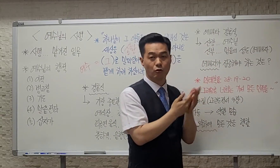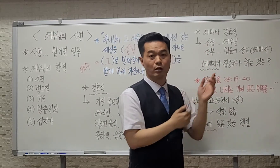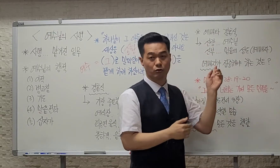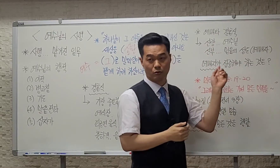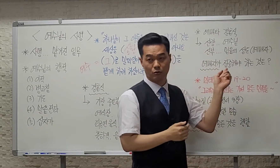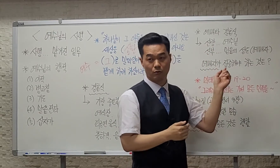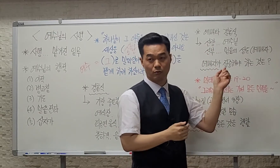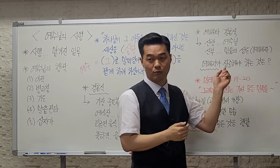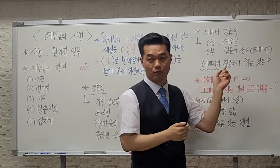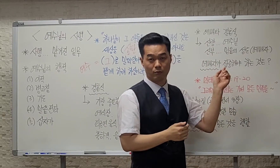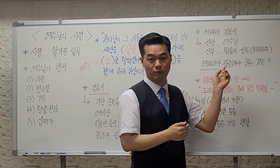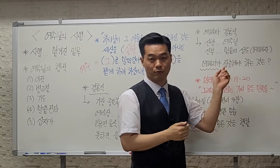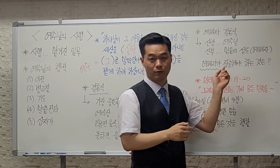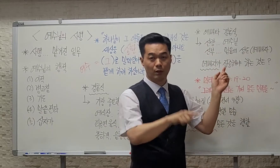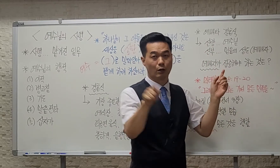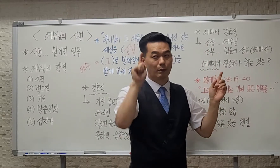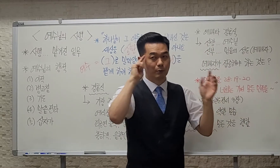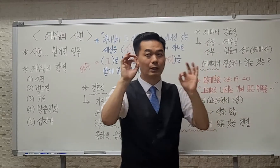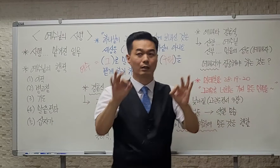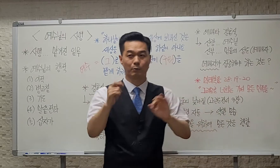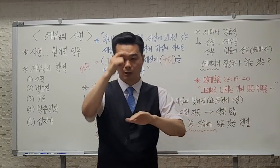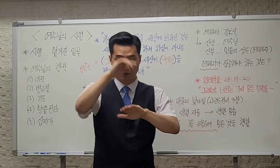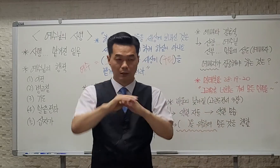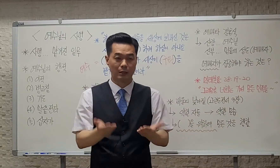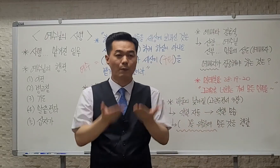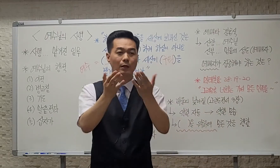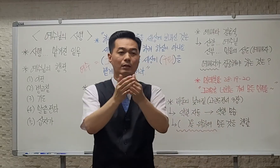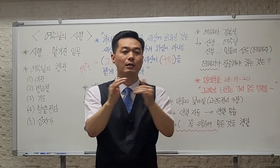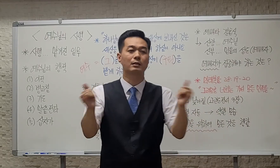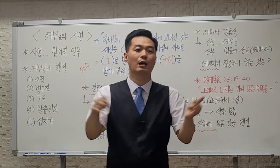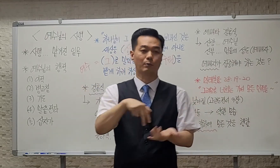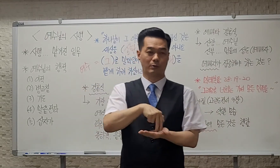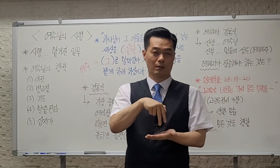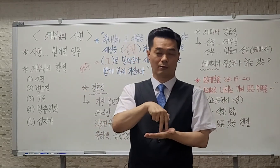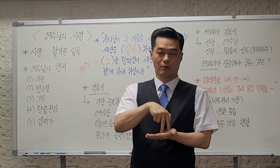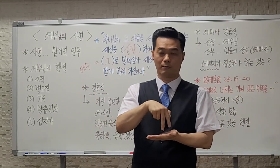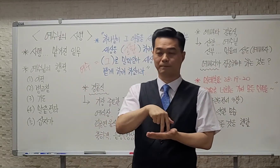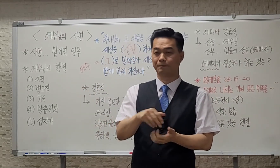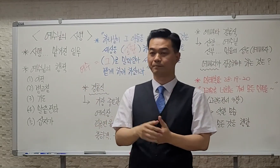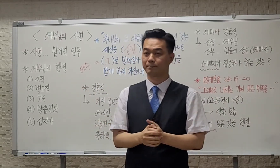중요하죠. 여러분 한번 생각을 해보세요. 예배 드리는 사람 입장에서